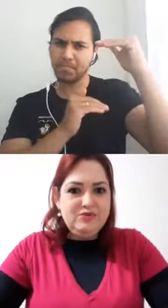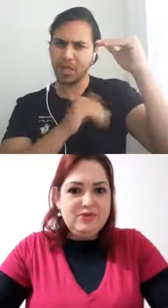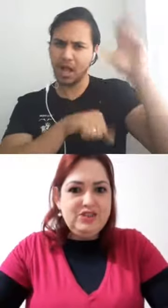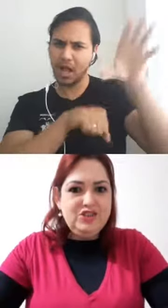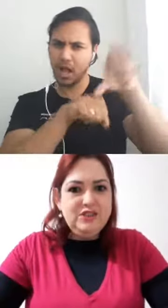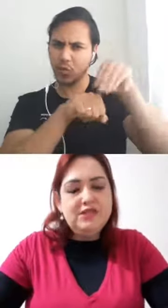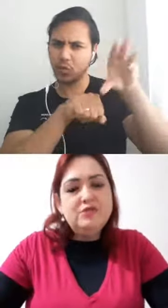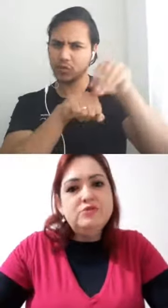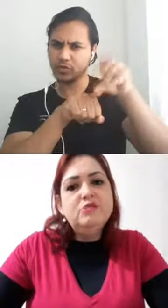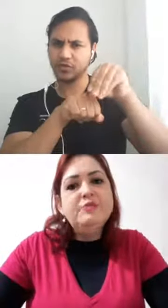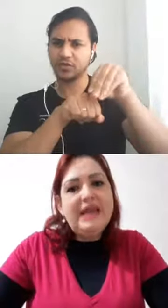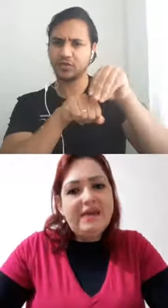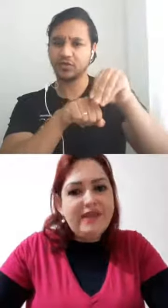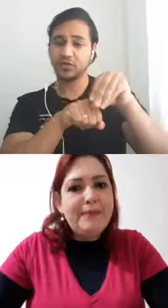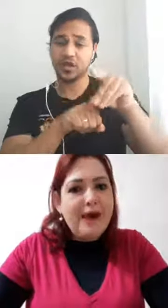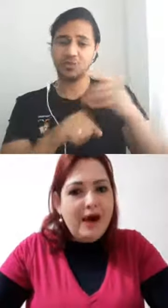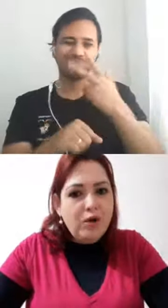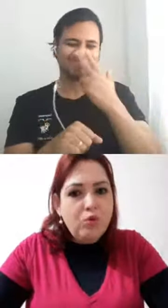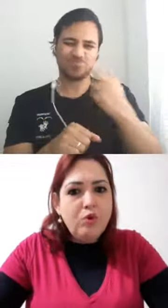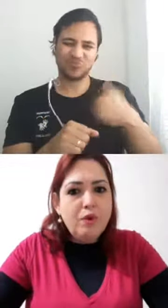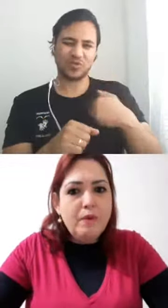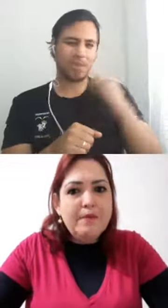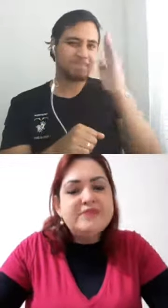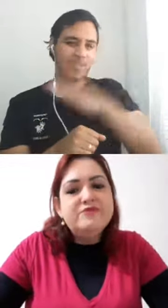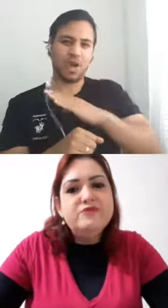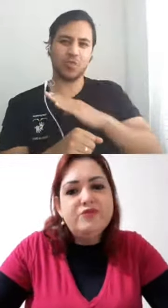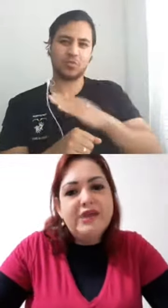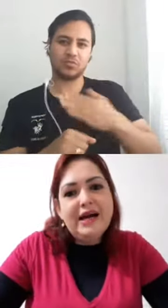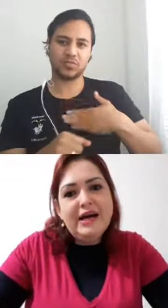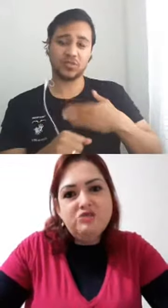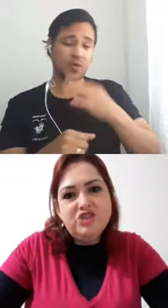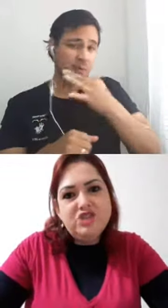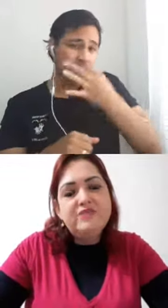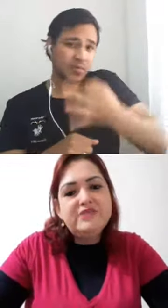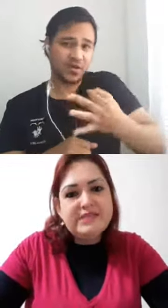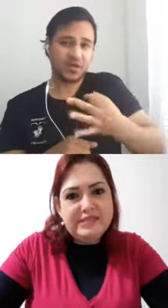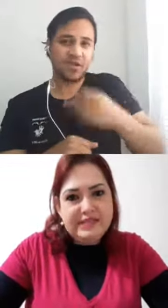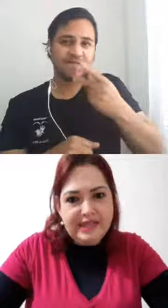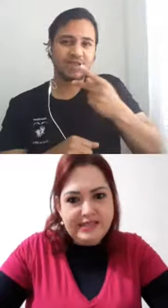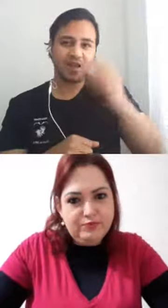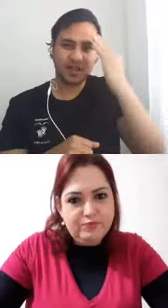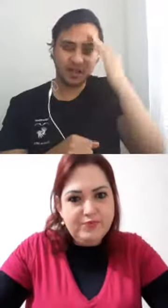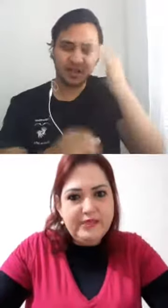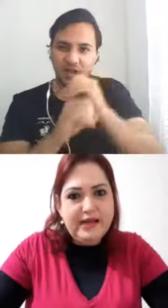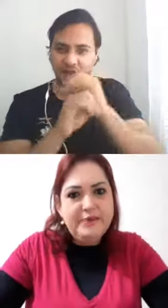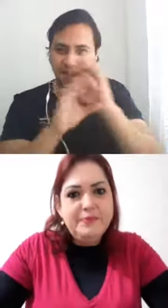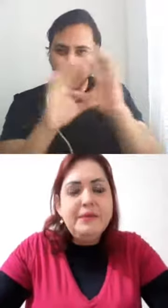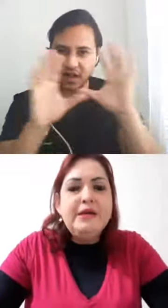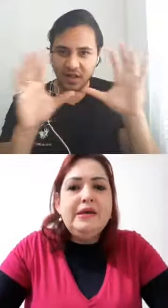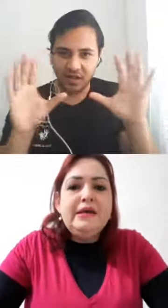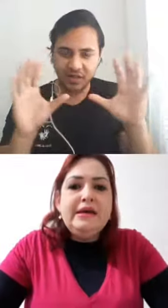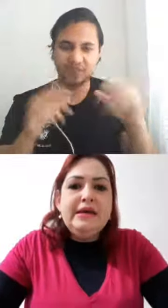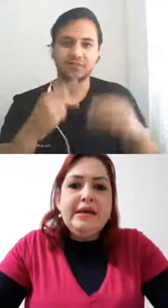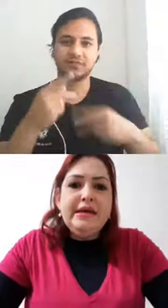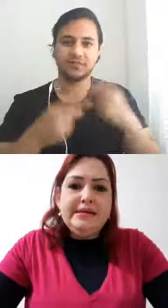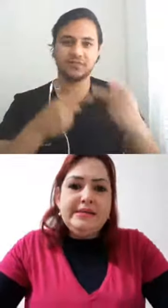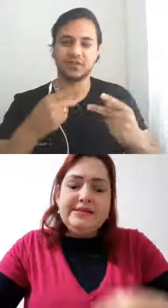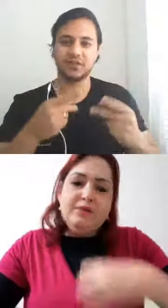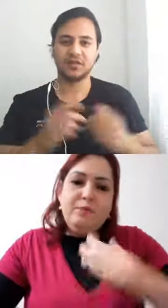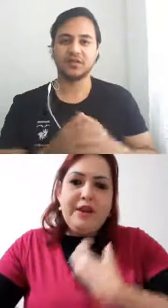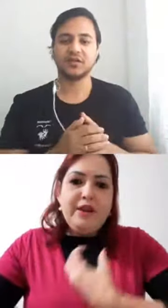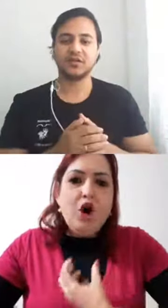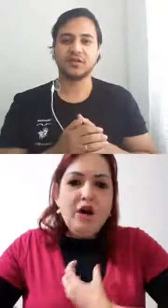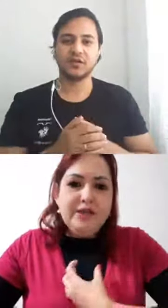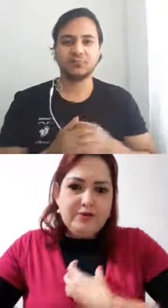conhecimento, tá, gente? Não me levem a mal, mas eu vou falar de um jeito que vocês entendam, tá?